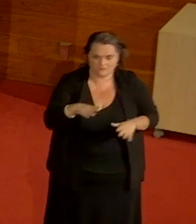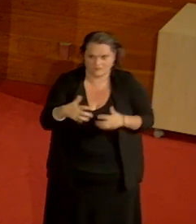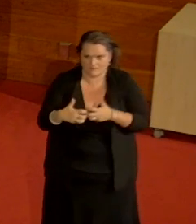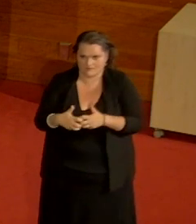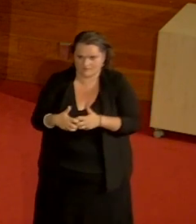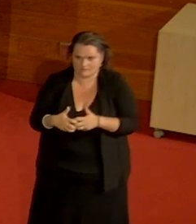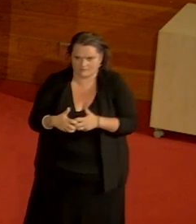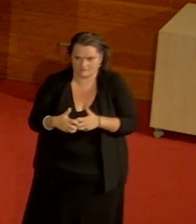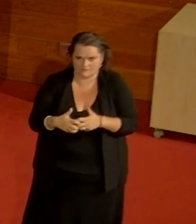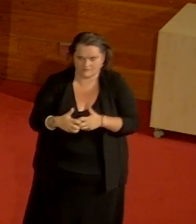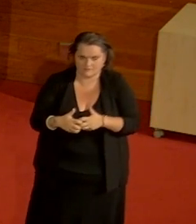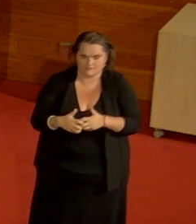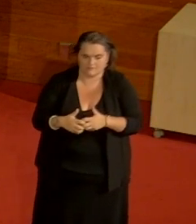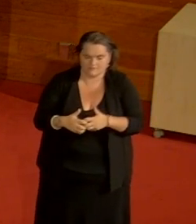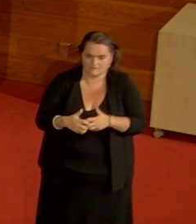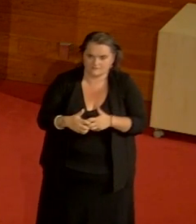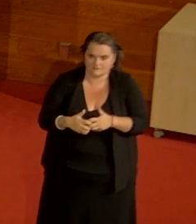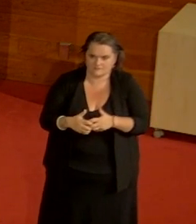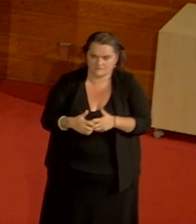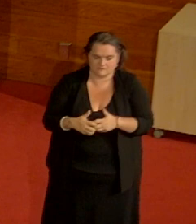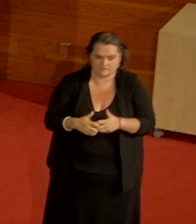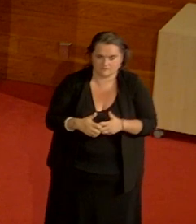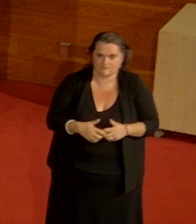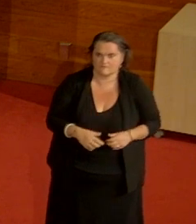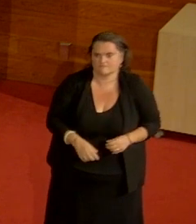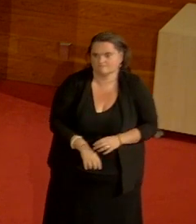que necesitamos interlocutores